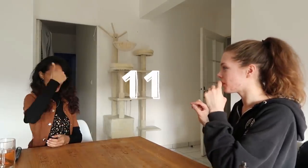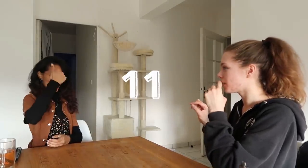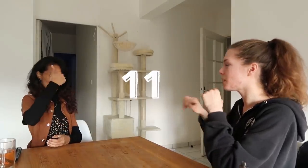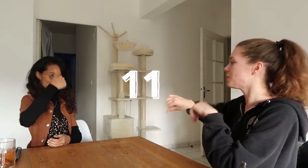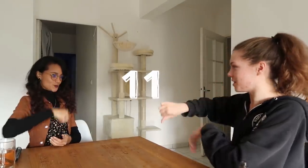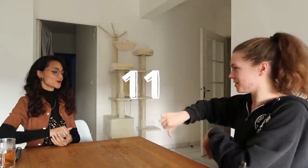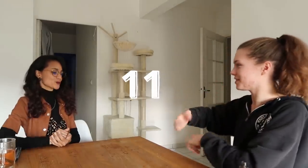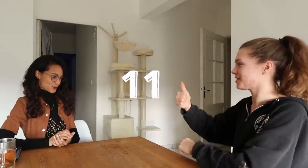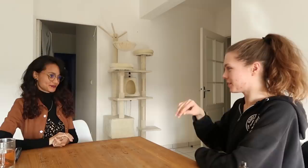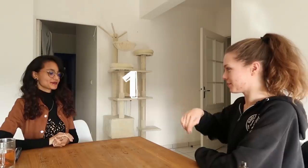Ah, voilà.